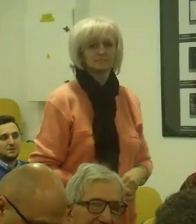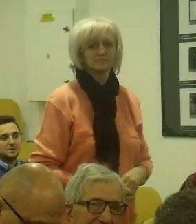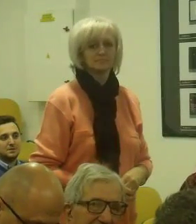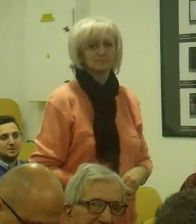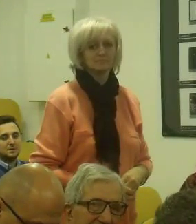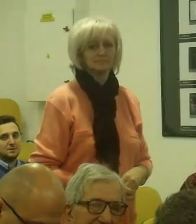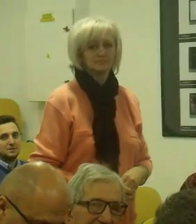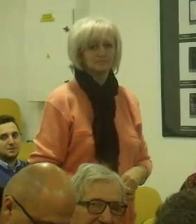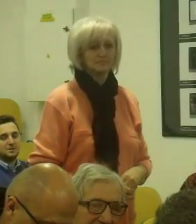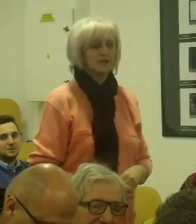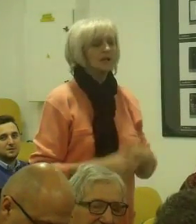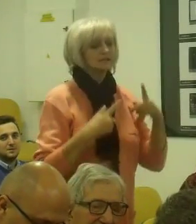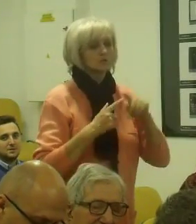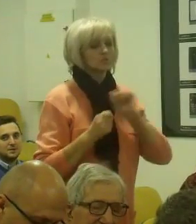Trenutno ima 20 djece na obuci